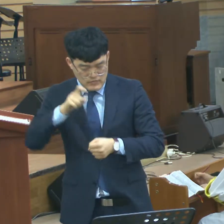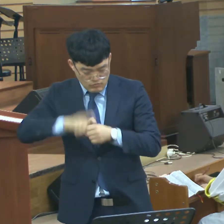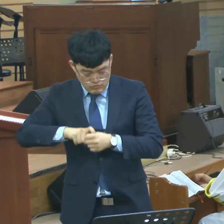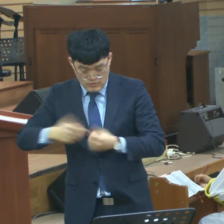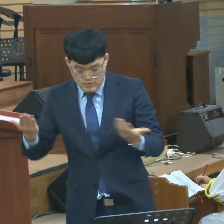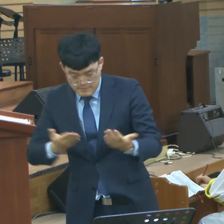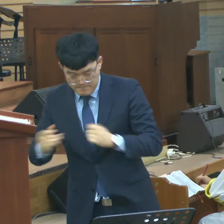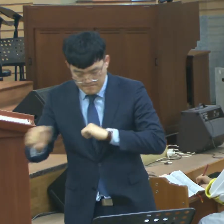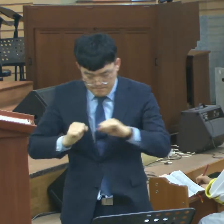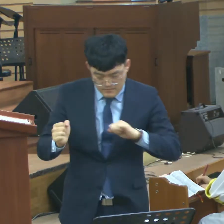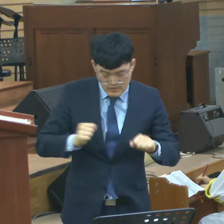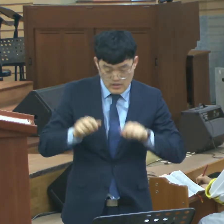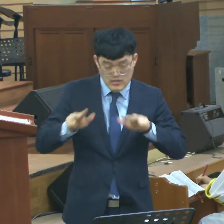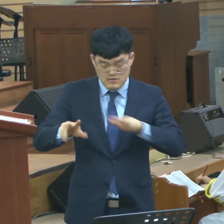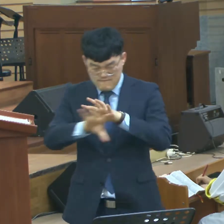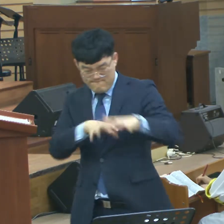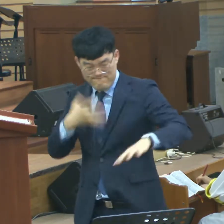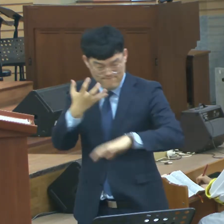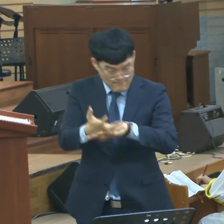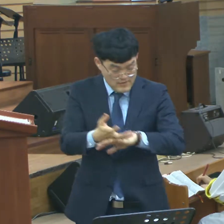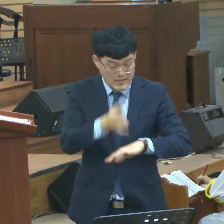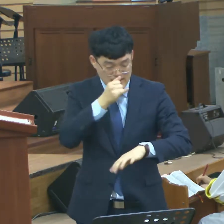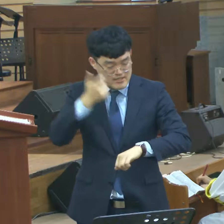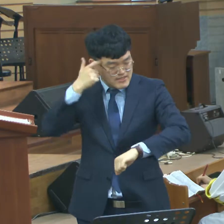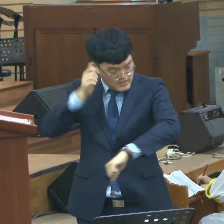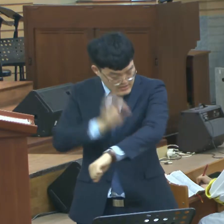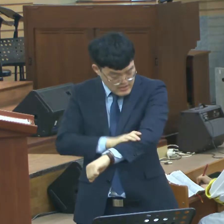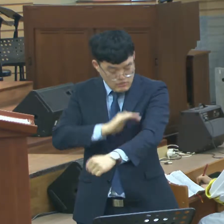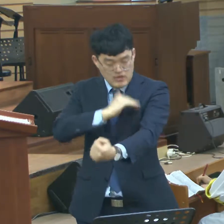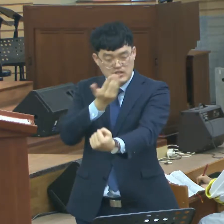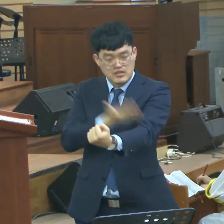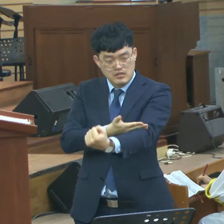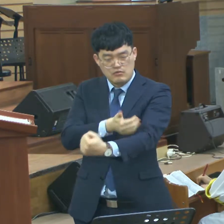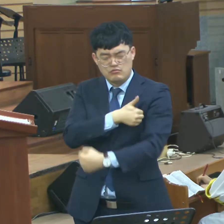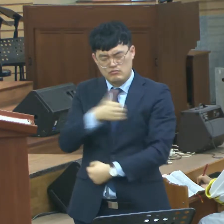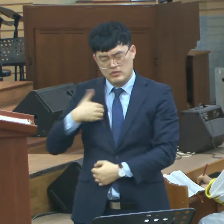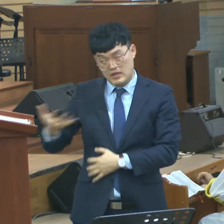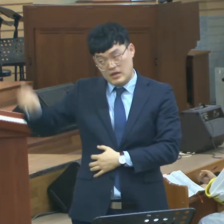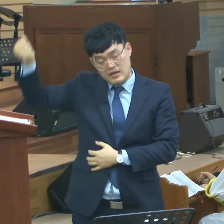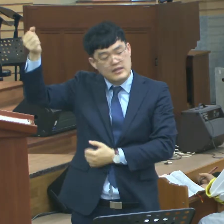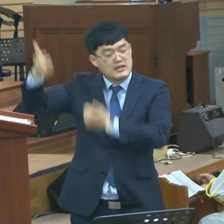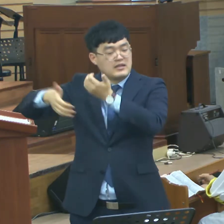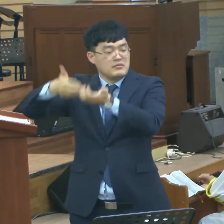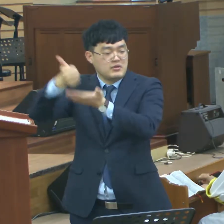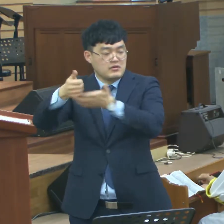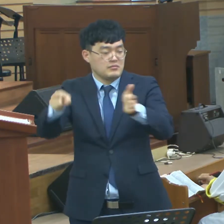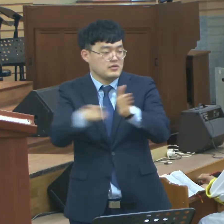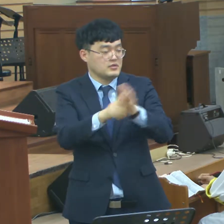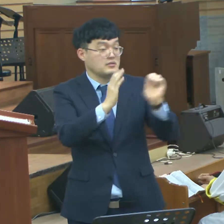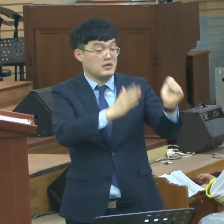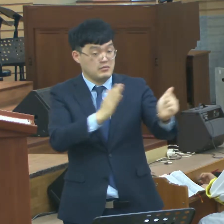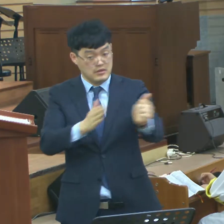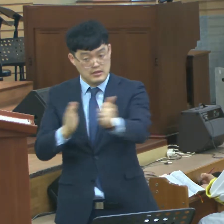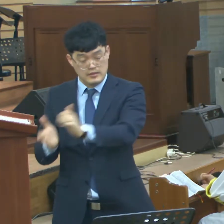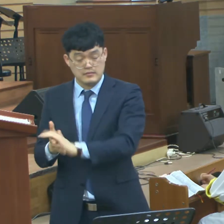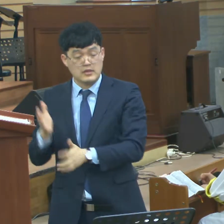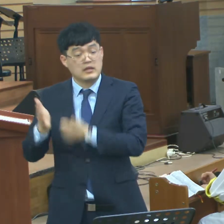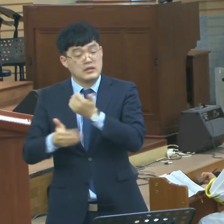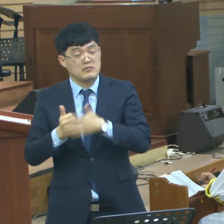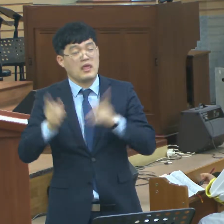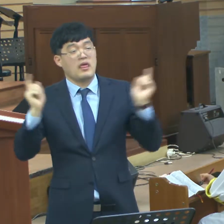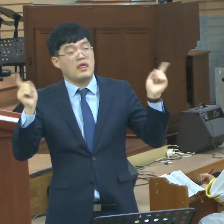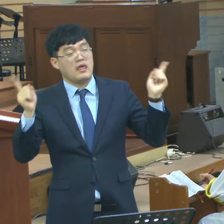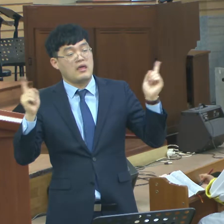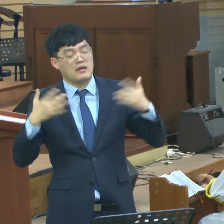상황을 역전시킬 수 있는 지혜와 능력을 갖고 계신 분이라는 사실을 믿으시기 바랍니다. 하나님은 그런